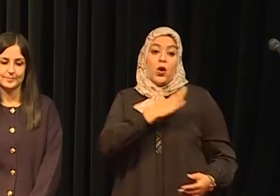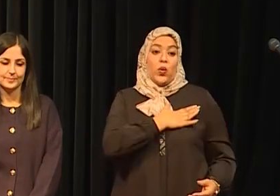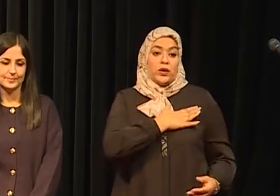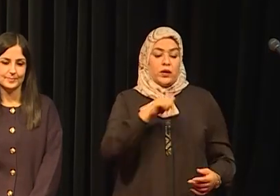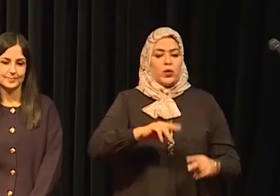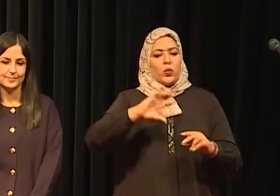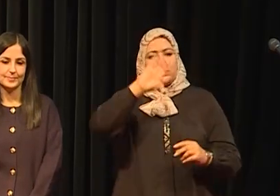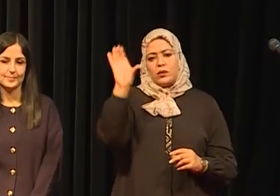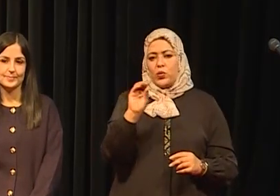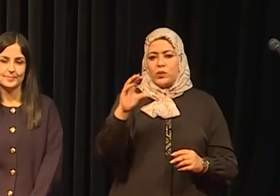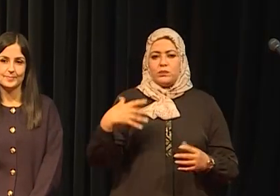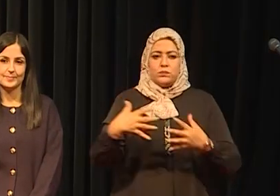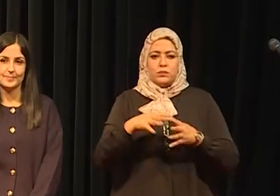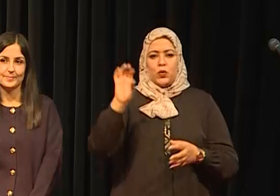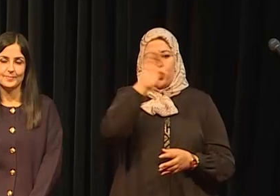الوطنيين والدوليين.